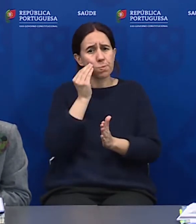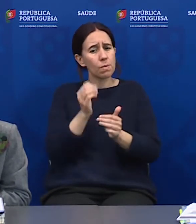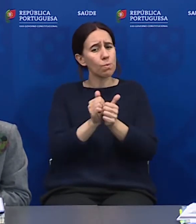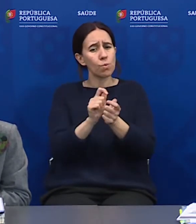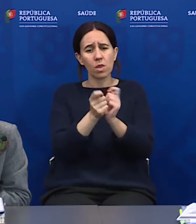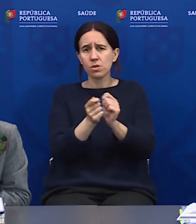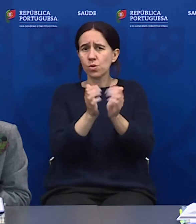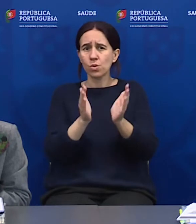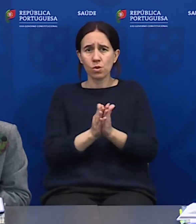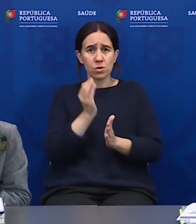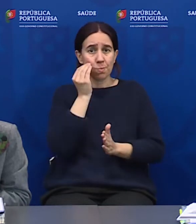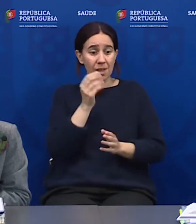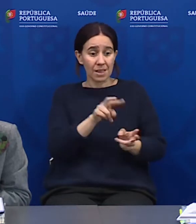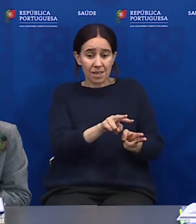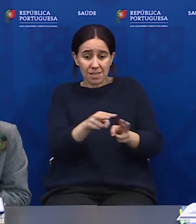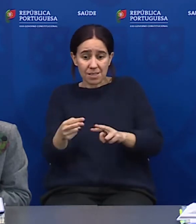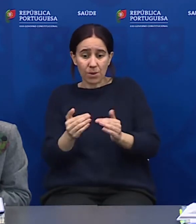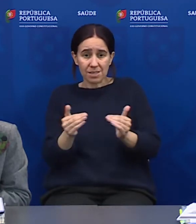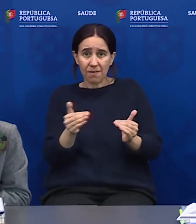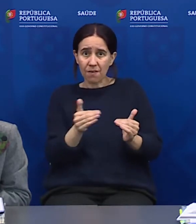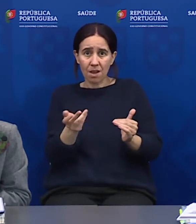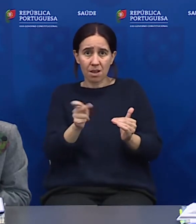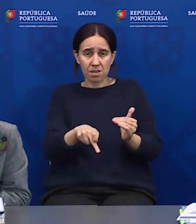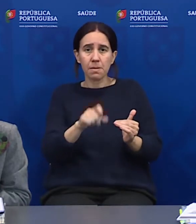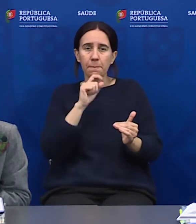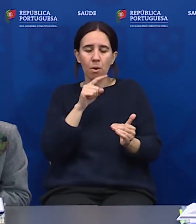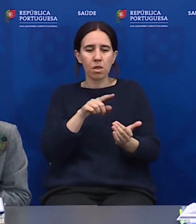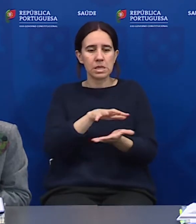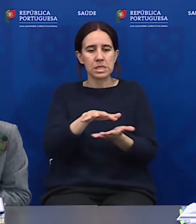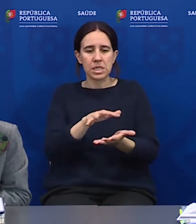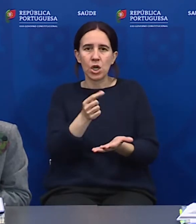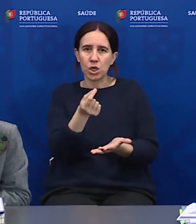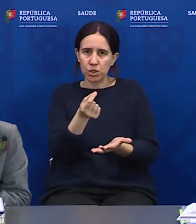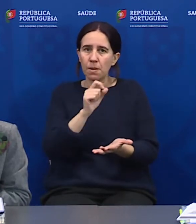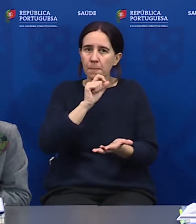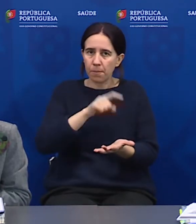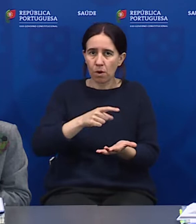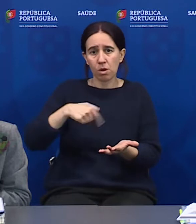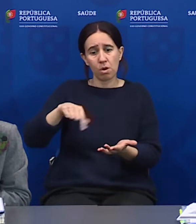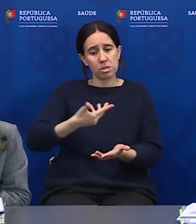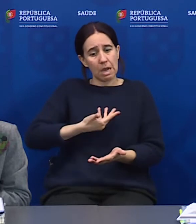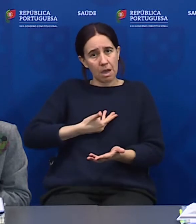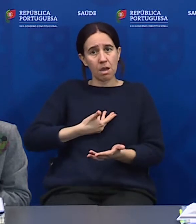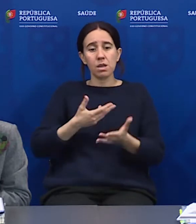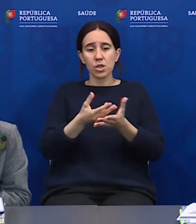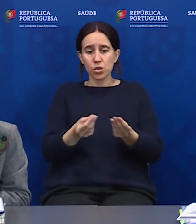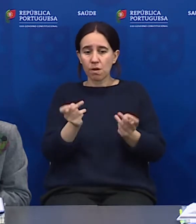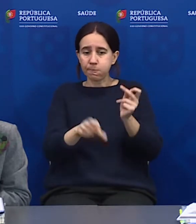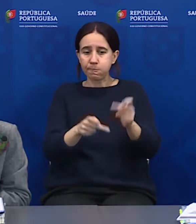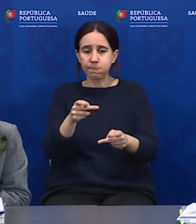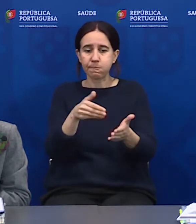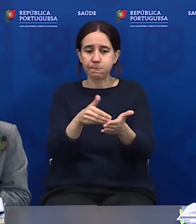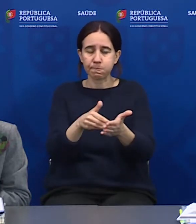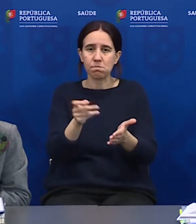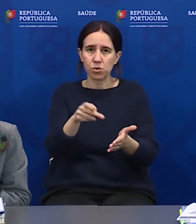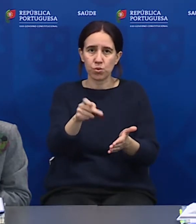a fase de transição pode ter alguma turbulência. Estamos aqui para resolver os obstáculos que